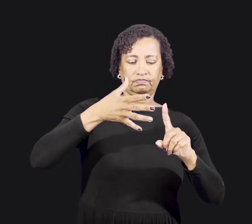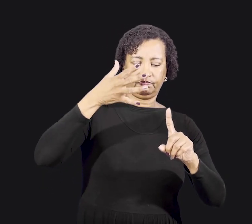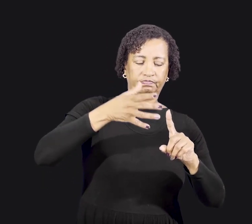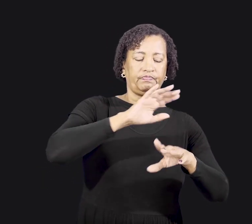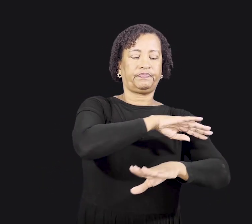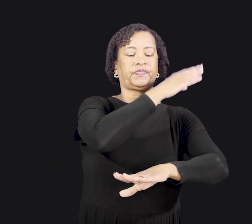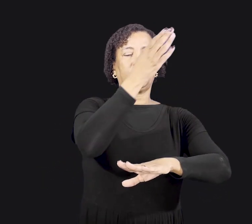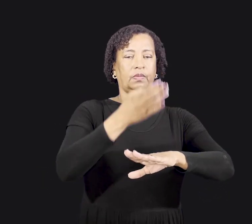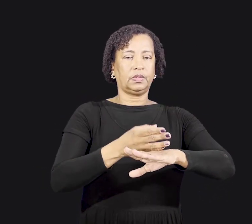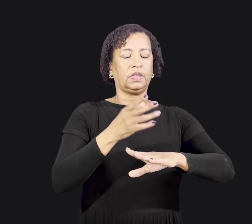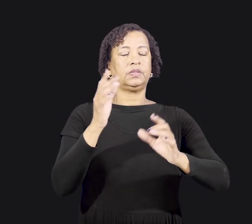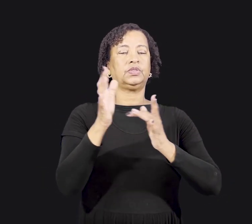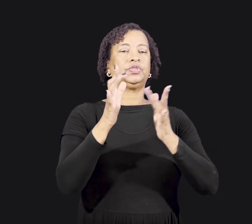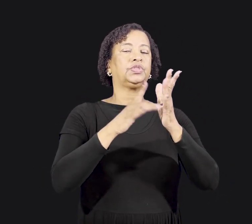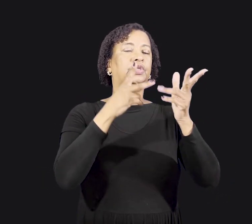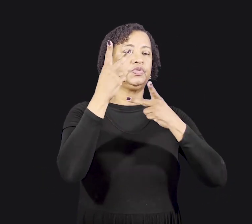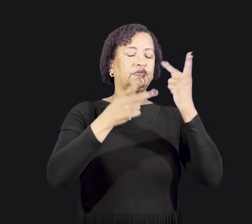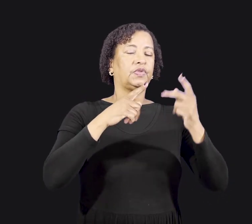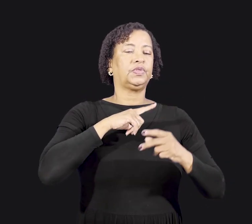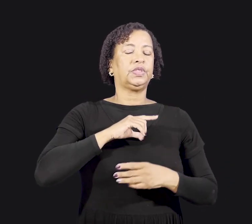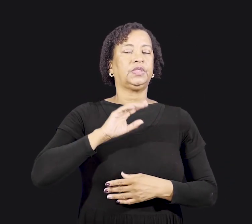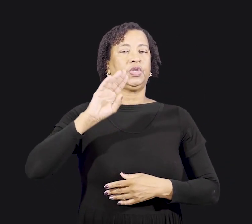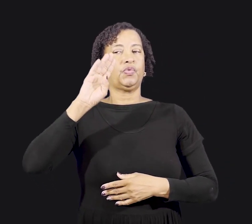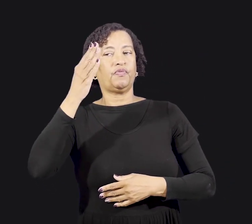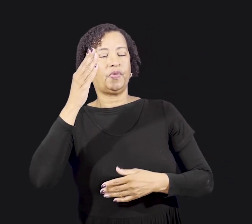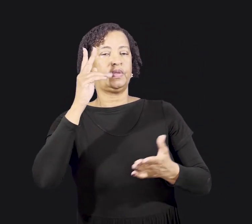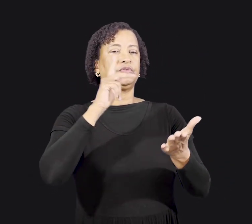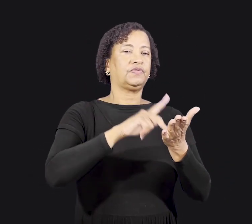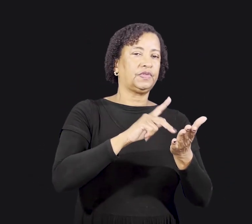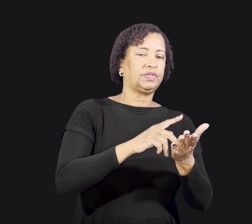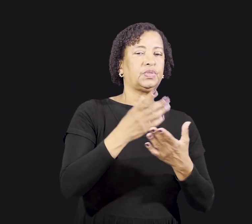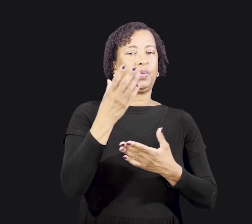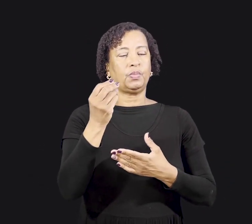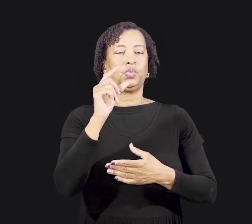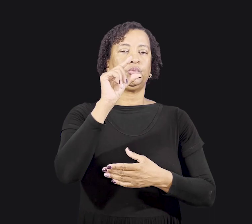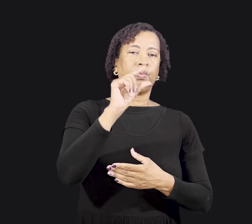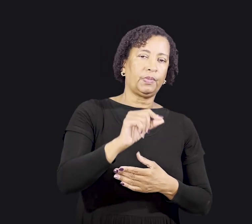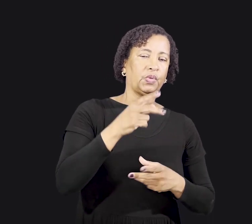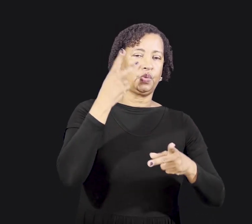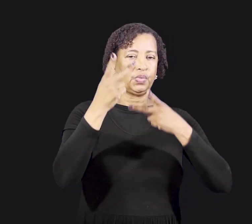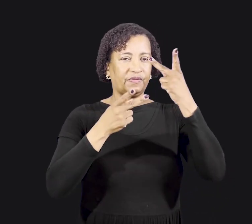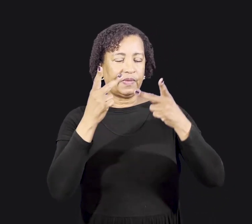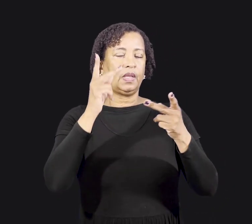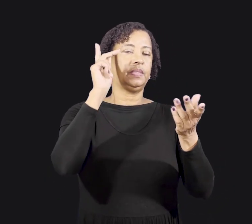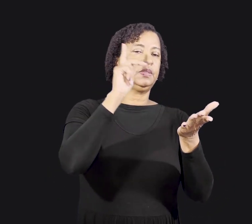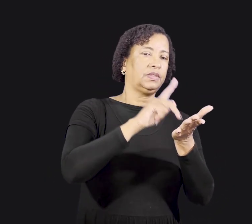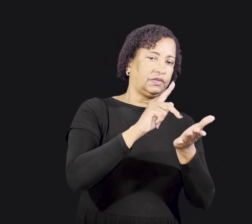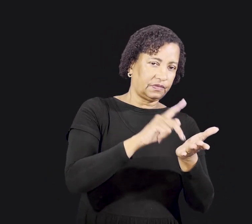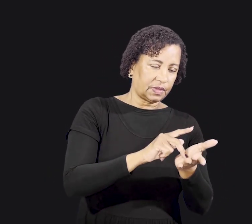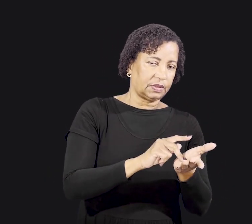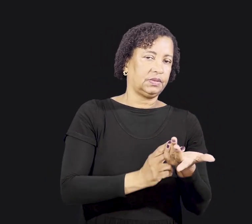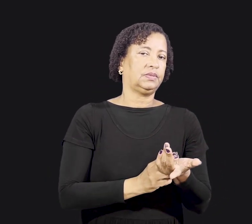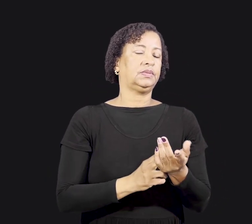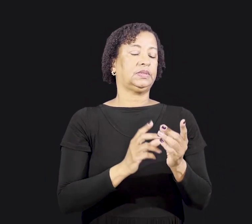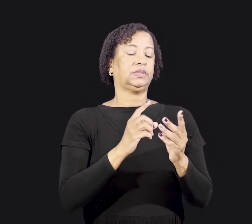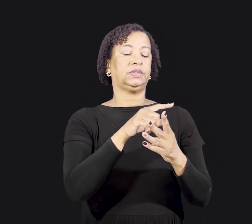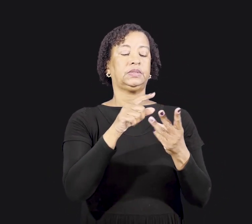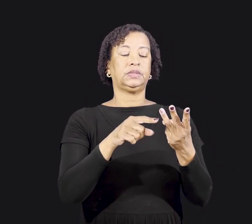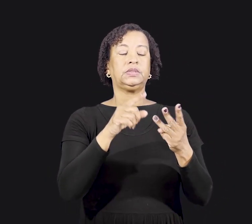há o falso e o verdadeiro, os muitos e os poucos, os que falam e os que fazem. São esses 3 tipos de pessoas que encontramos nas